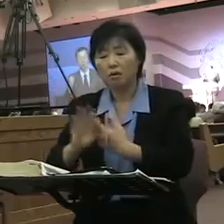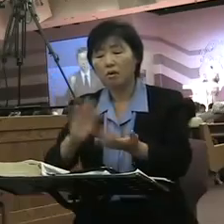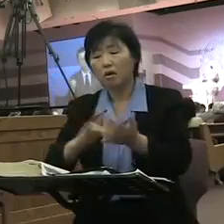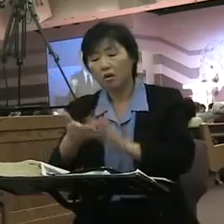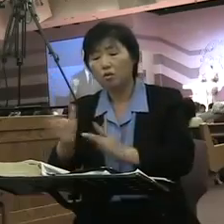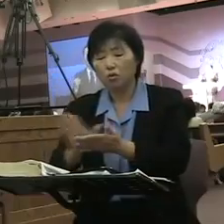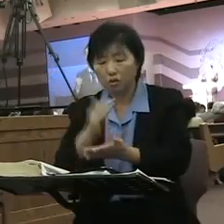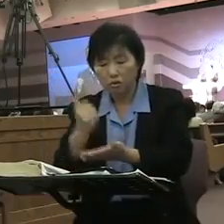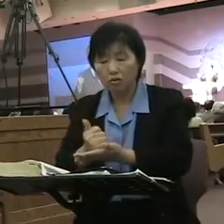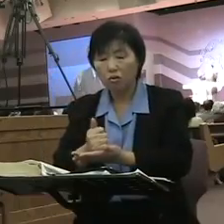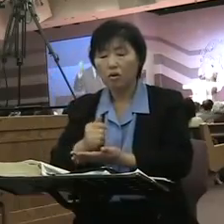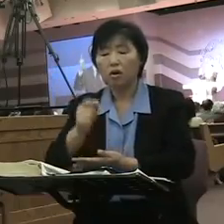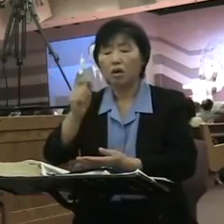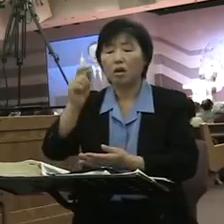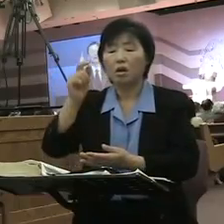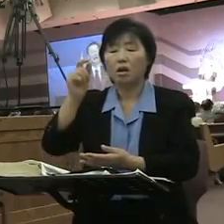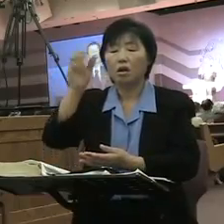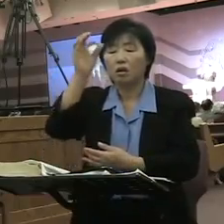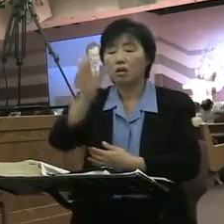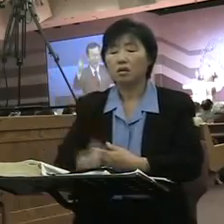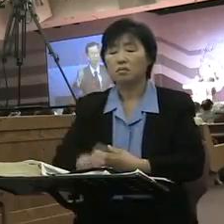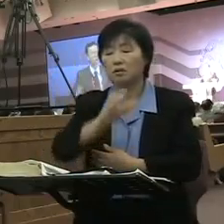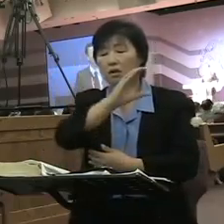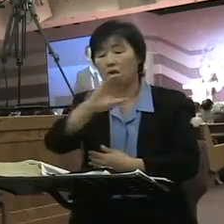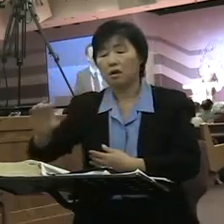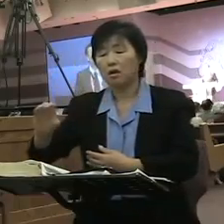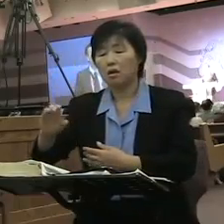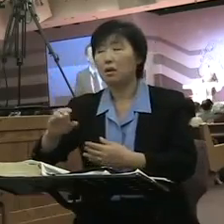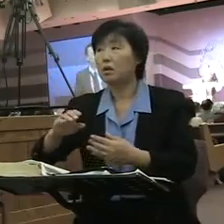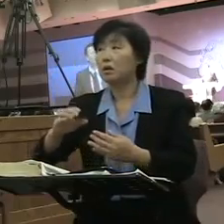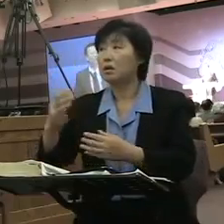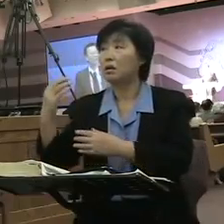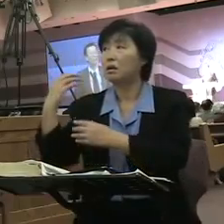들고 십자가를 들고 갈보리 산에 올라갈 것입니다.